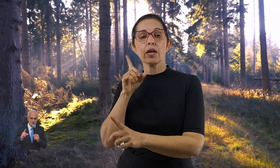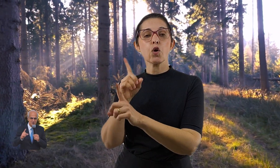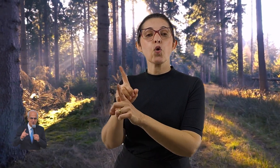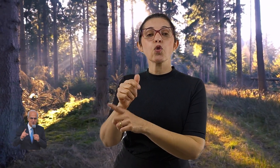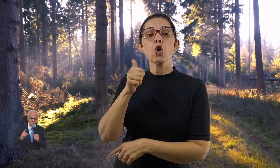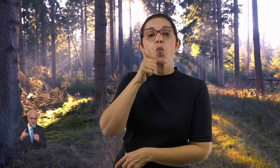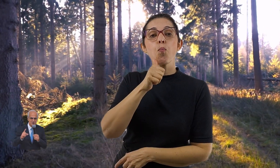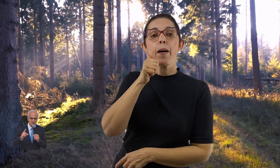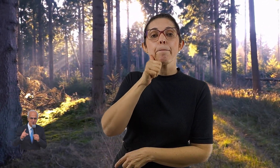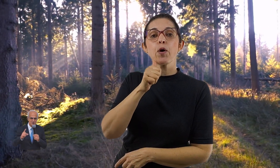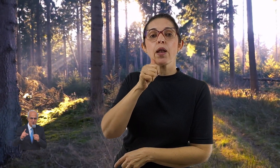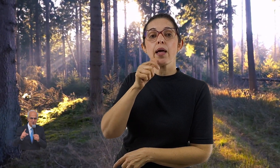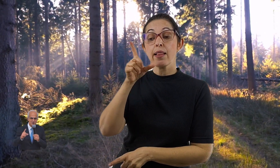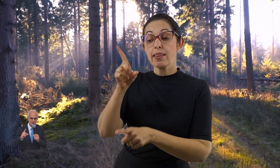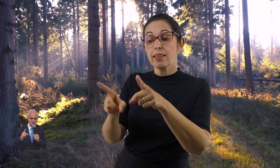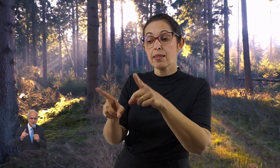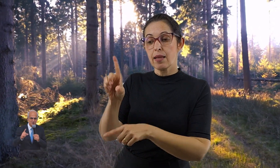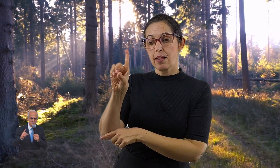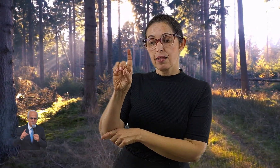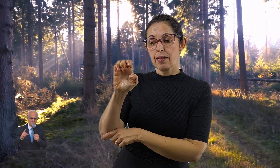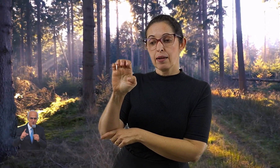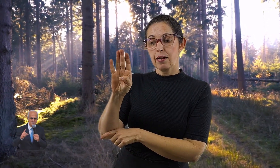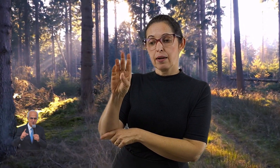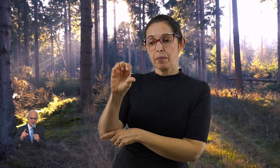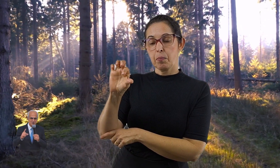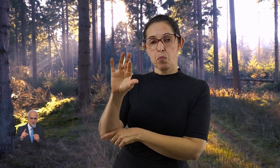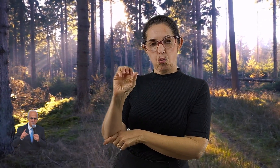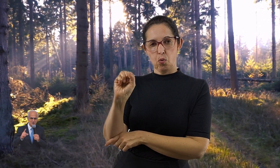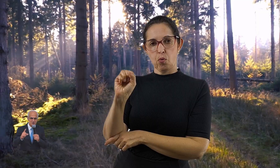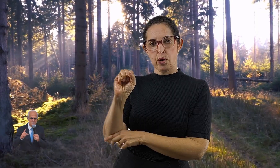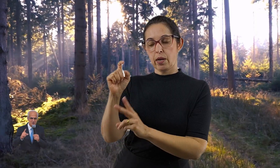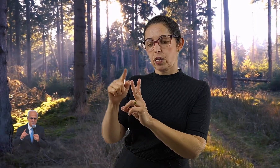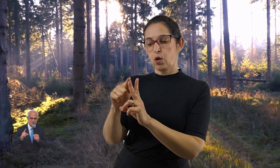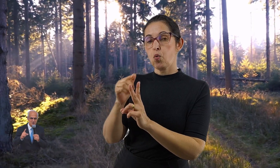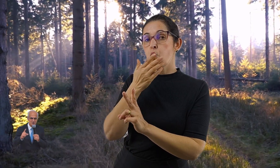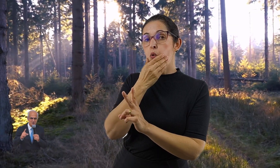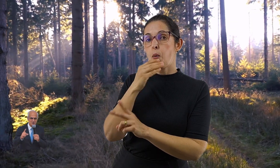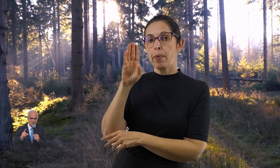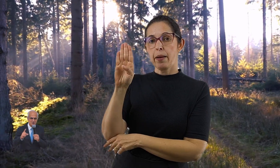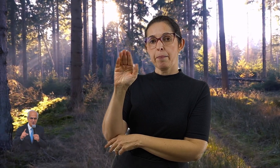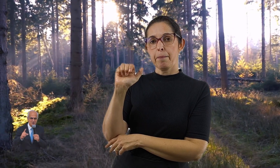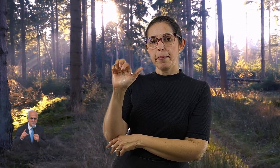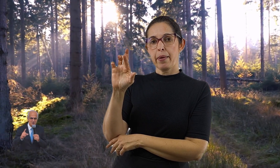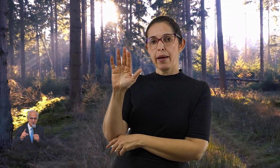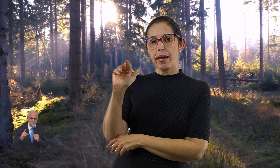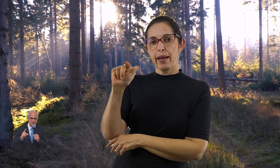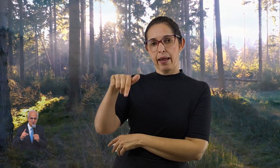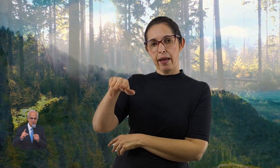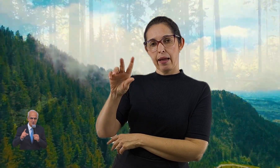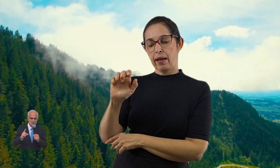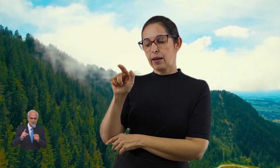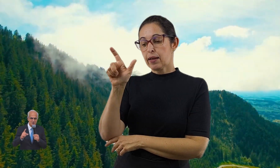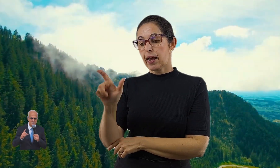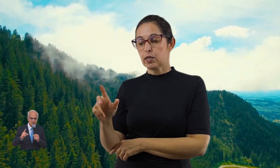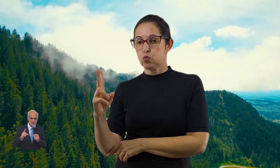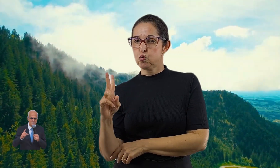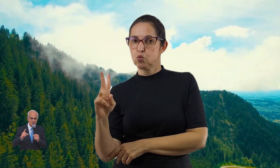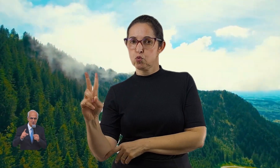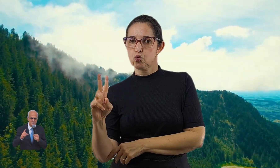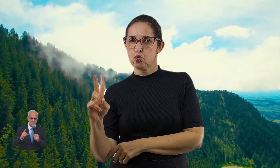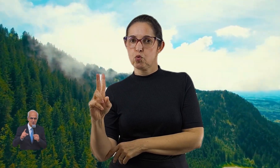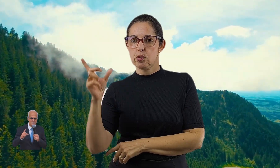profetiza, Débora e Baraque. E o Senhor dá a direção: olha, a batalha vai se travar à beira